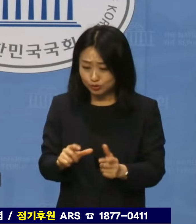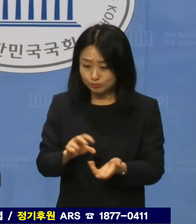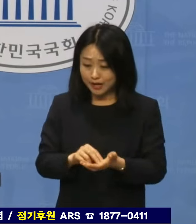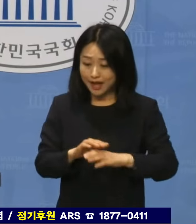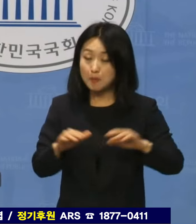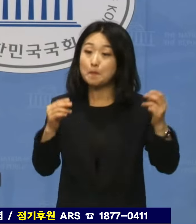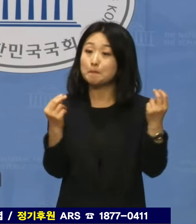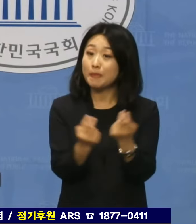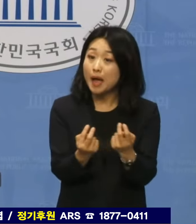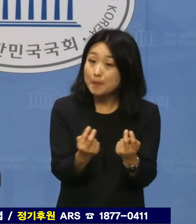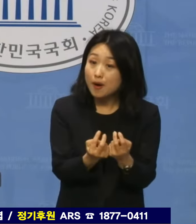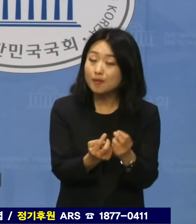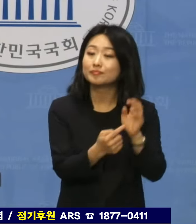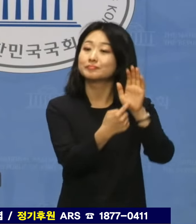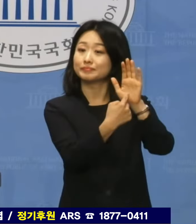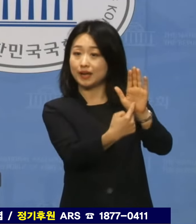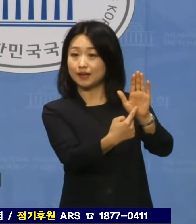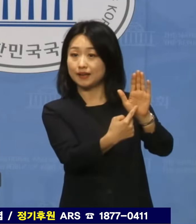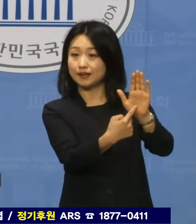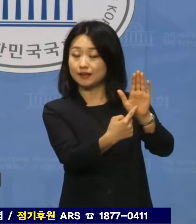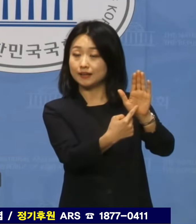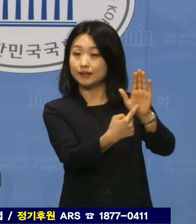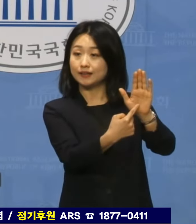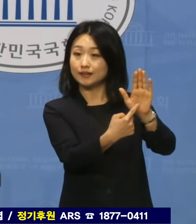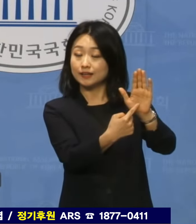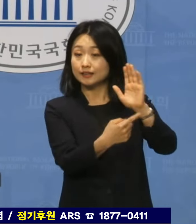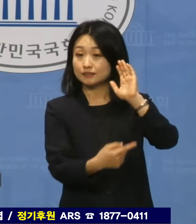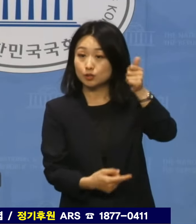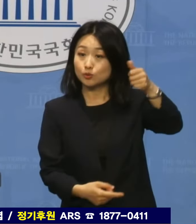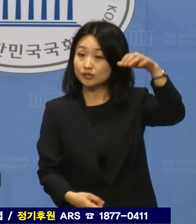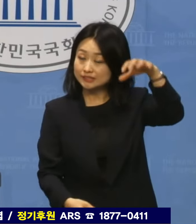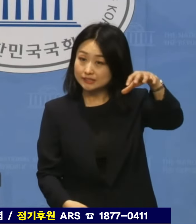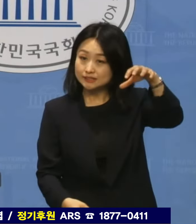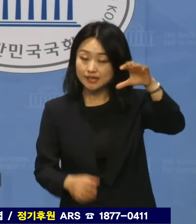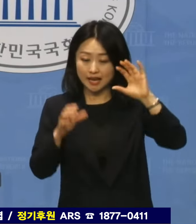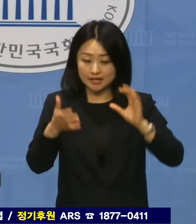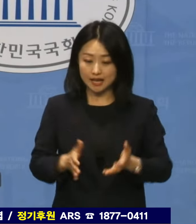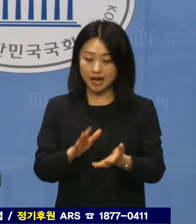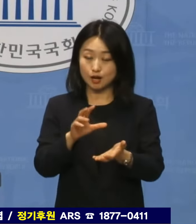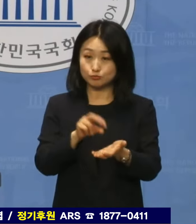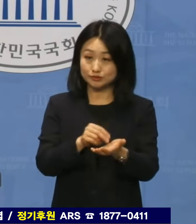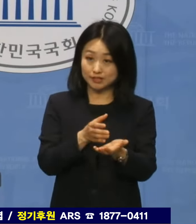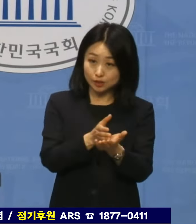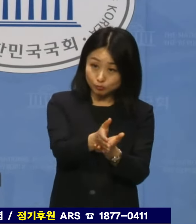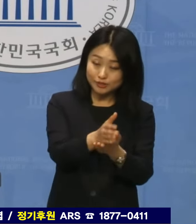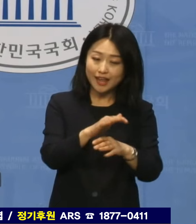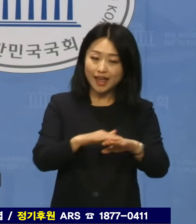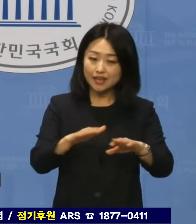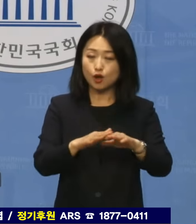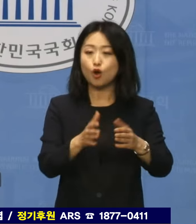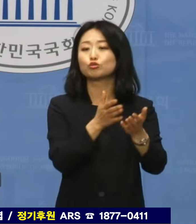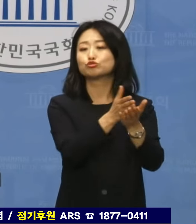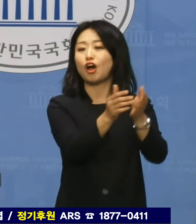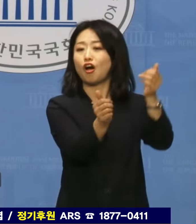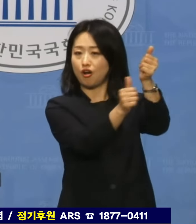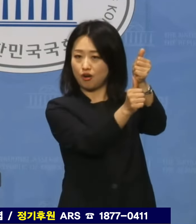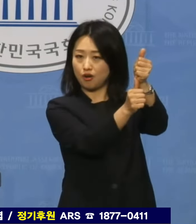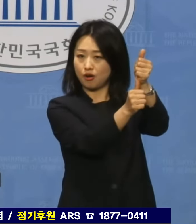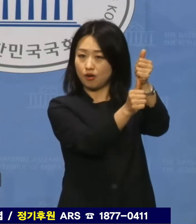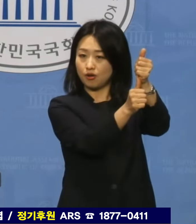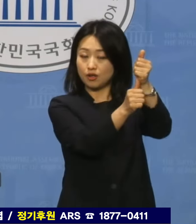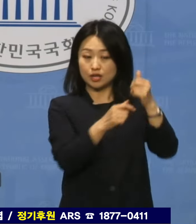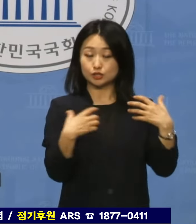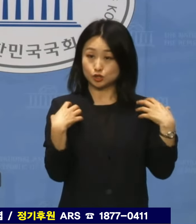위한 해결책을 쏟아내고 있습니다. 대통령실에는 저출생 수석을 만들고 정부에는